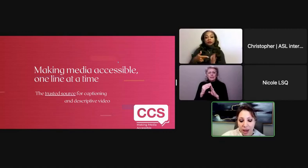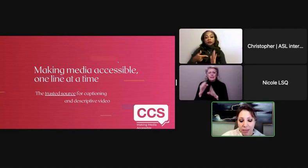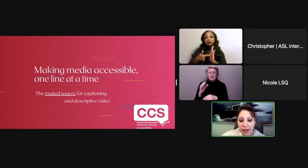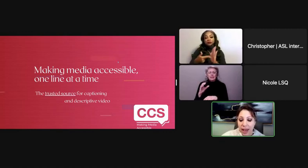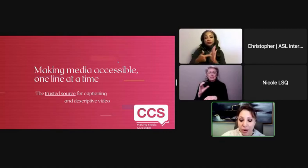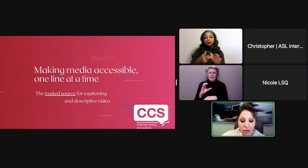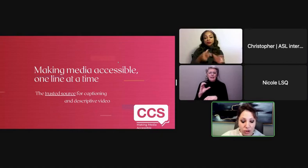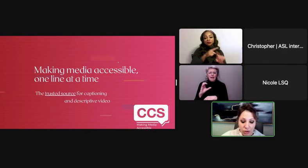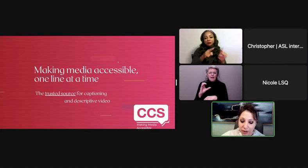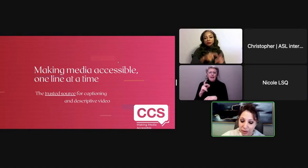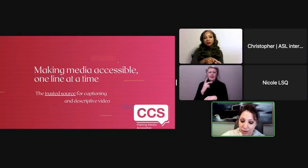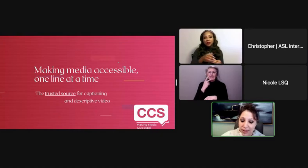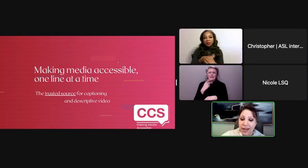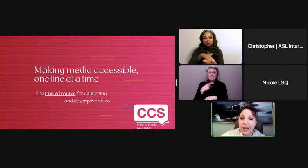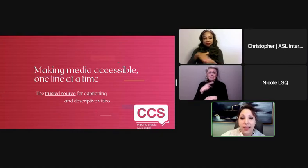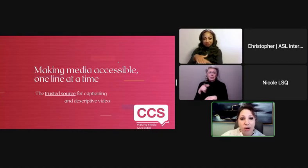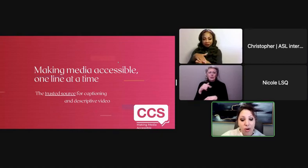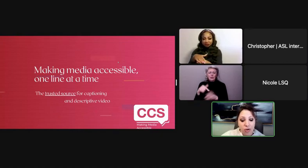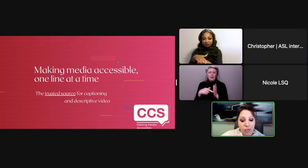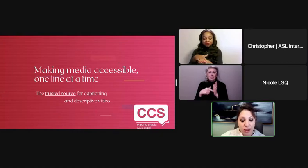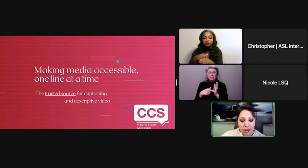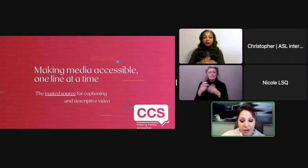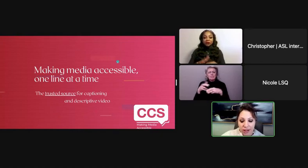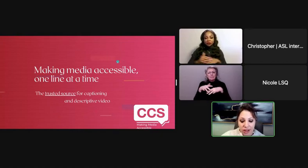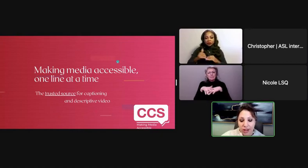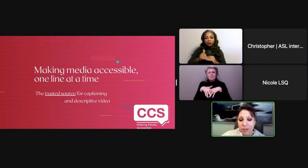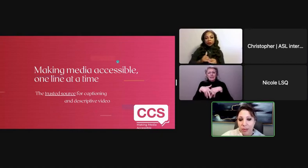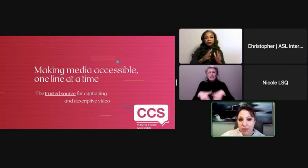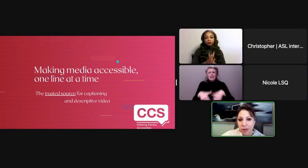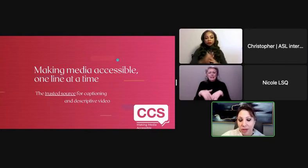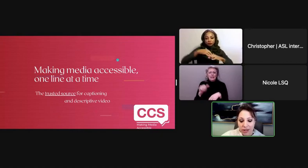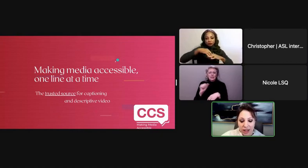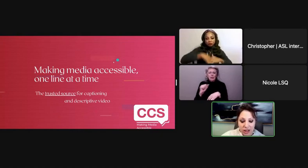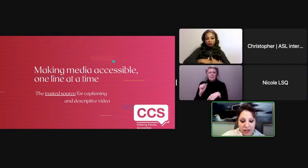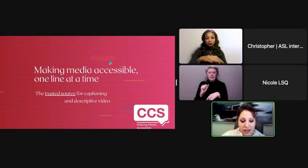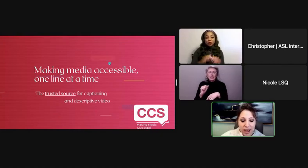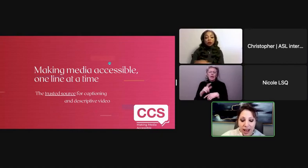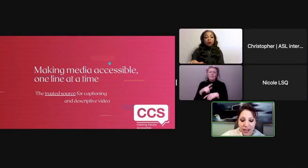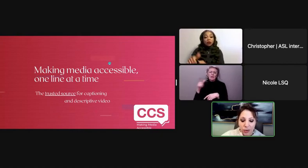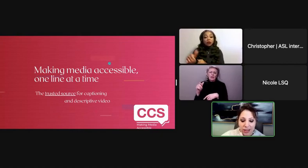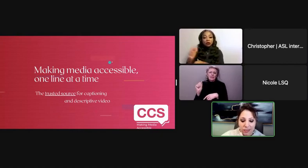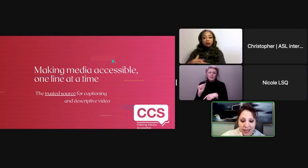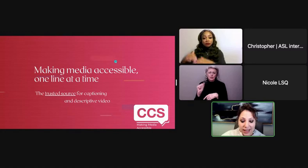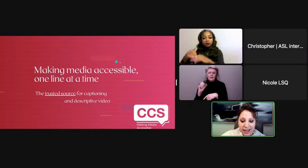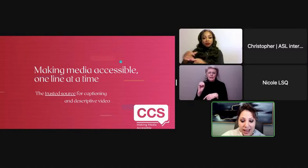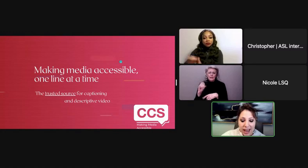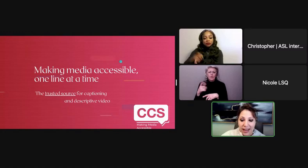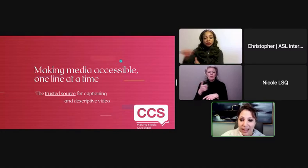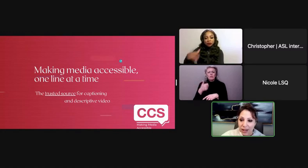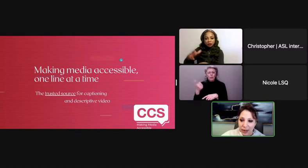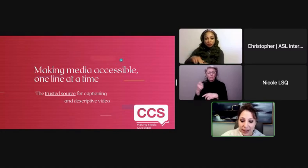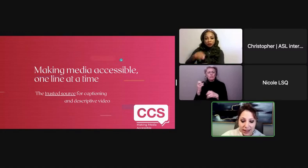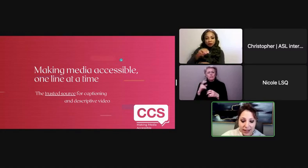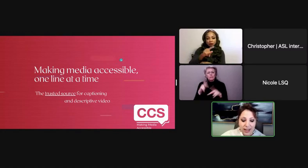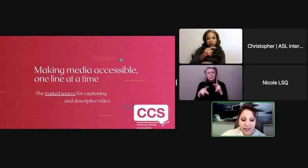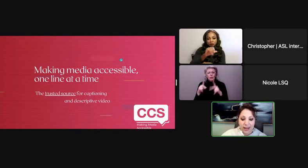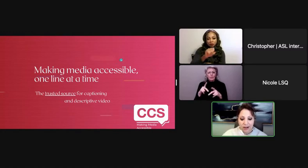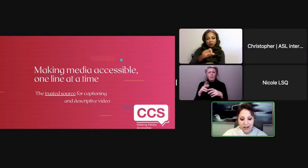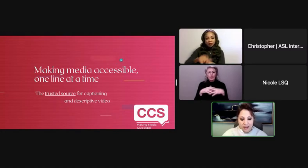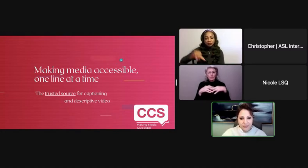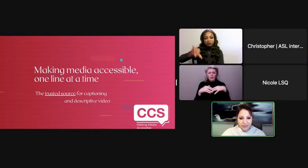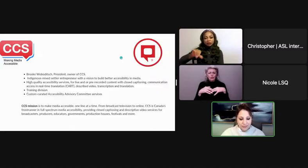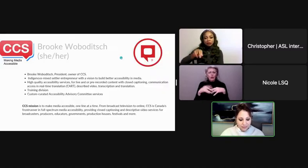-Kingston, cette communauté représente les racines Anishnabé et Odéchauné. Il y a de nombreux autres peuples autochtones et d'autres